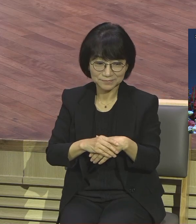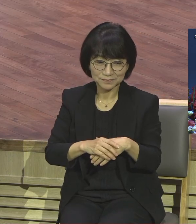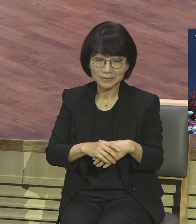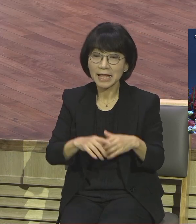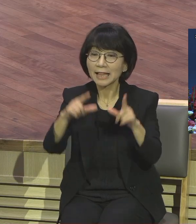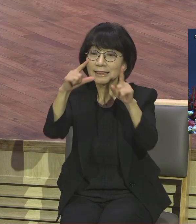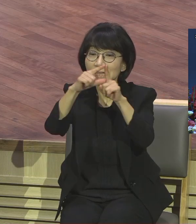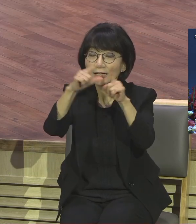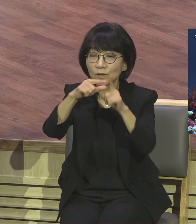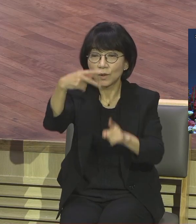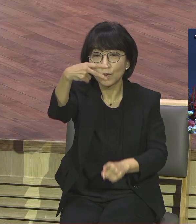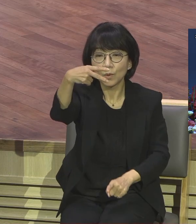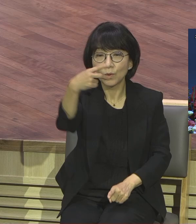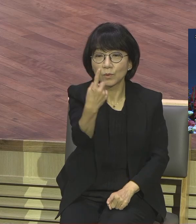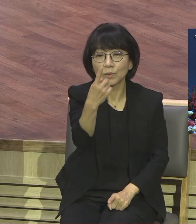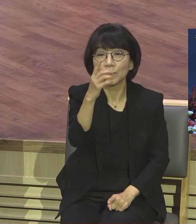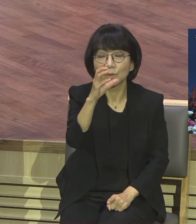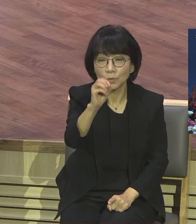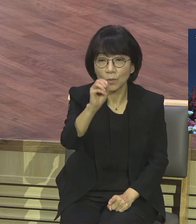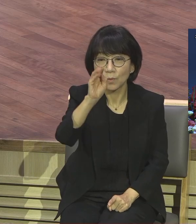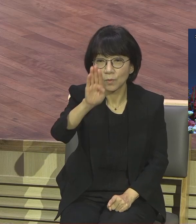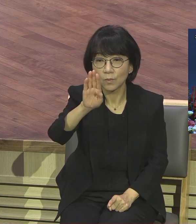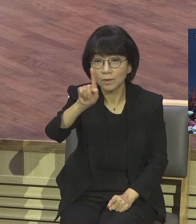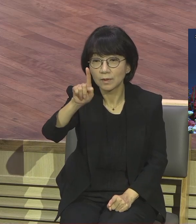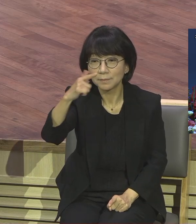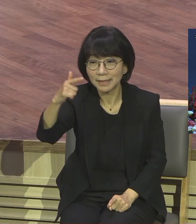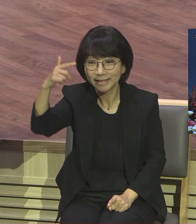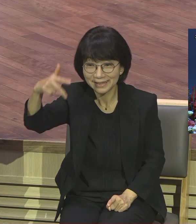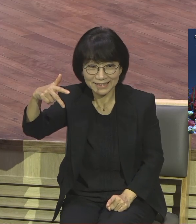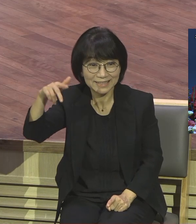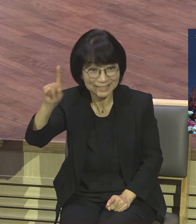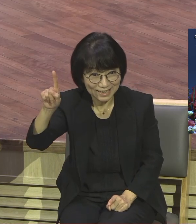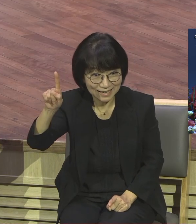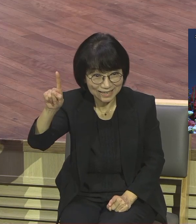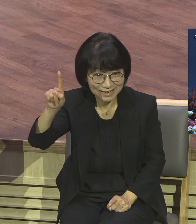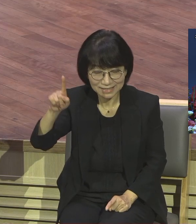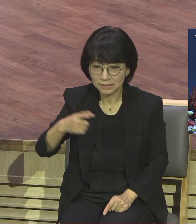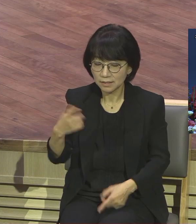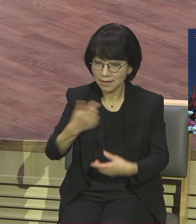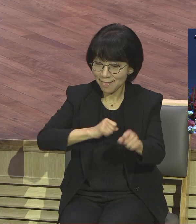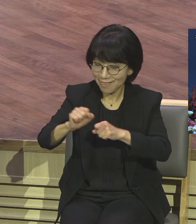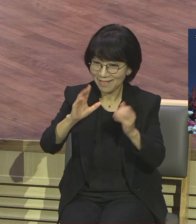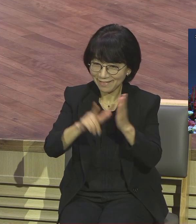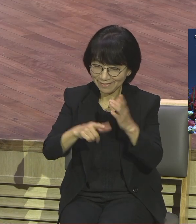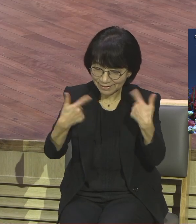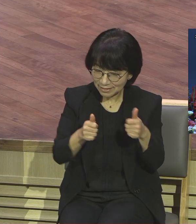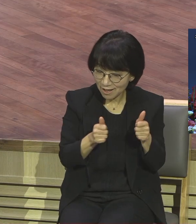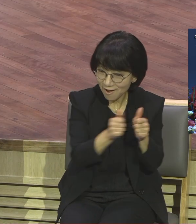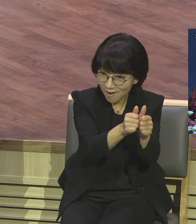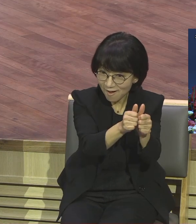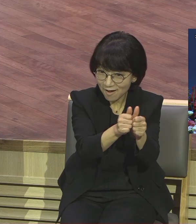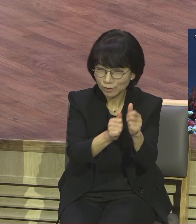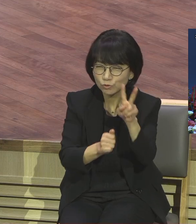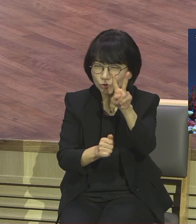동반자라는 말인데 동반자는요, 어떤 행동을 할 때 짝이 되어 함께하는 사람, 그런 뜻이죠.